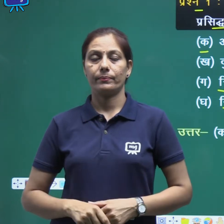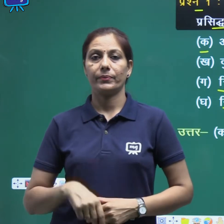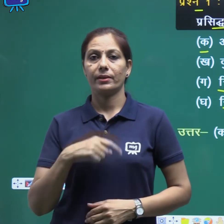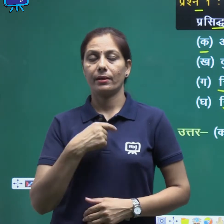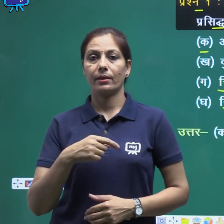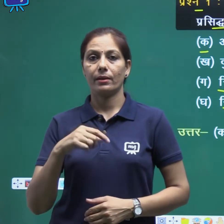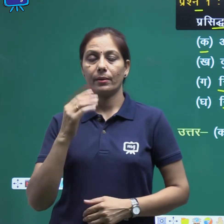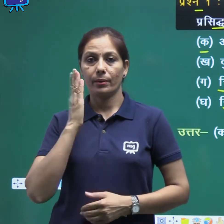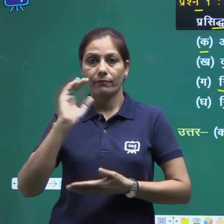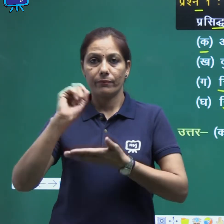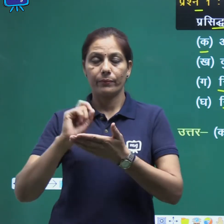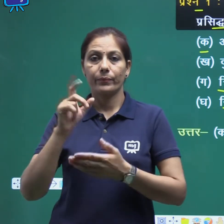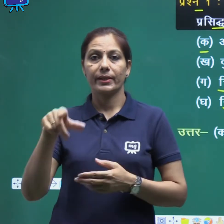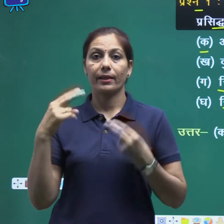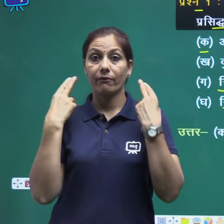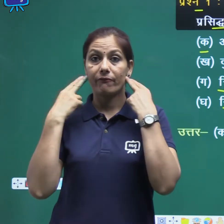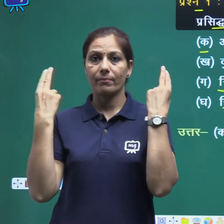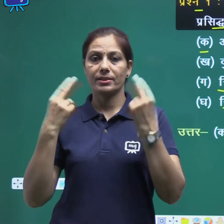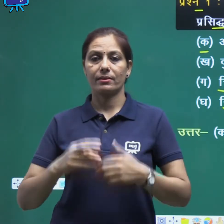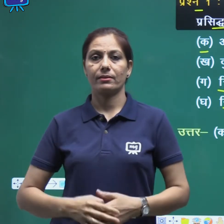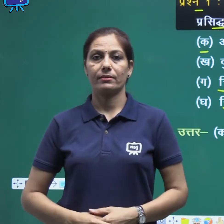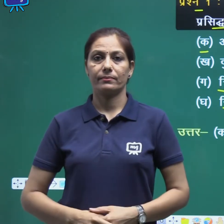ये कवि पाश के नाम से प्रसिद्ध है।